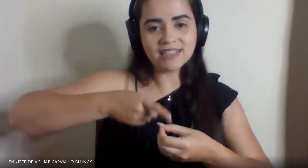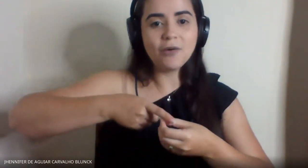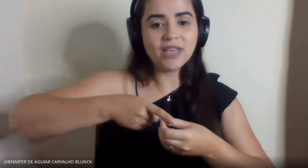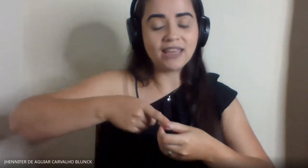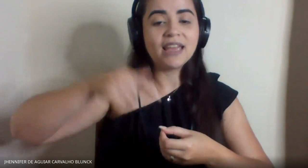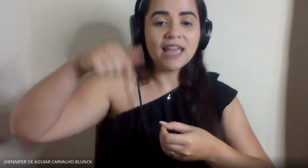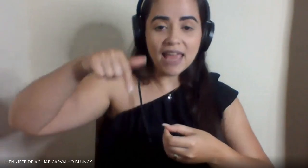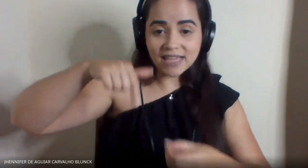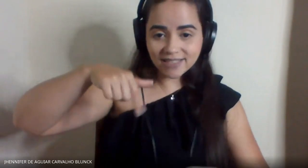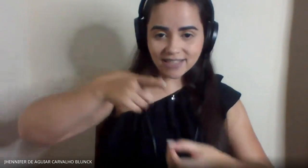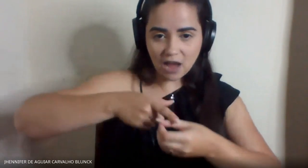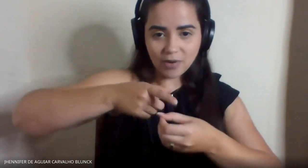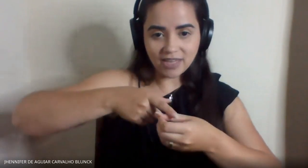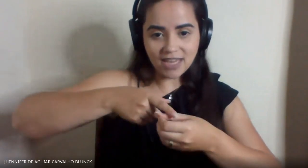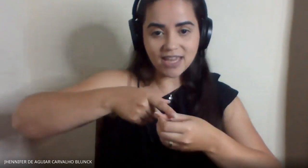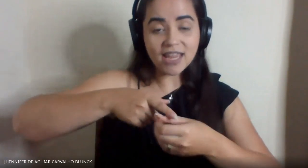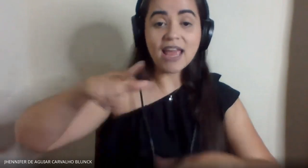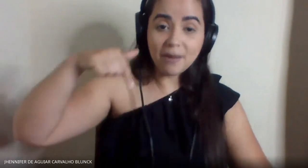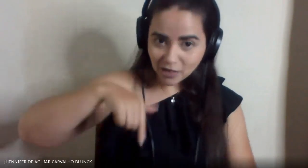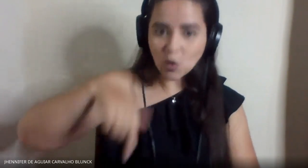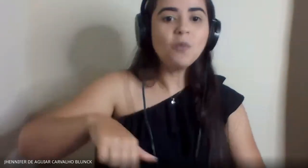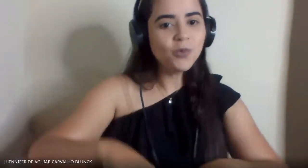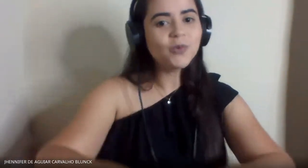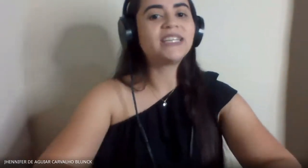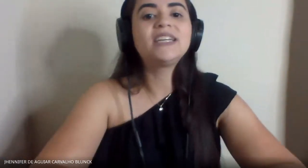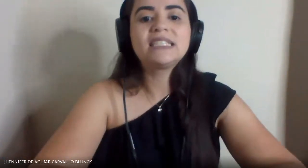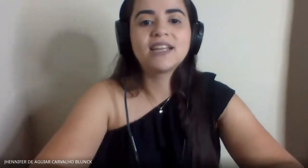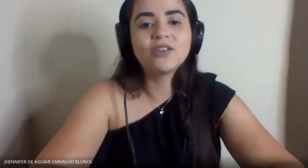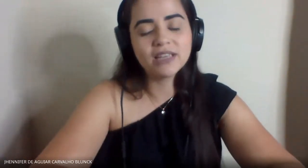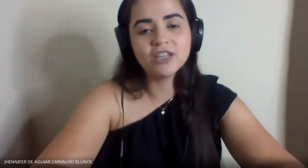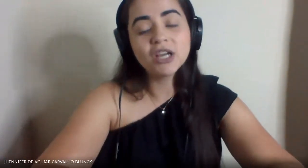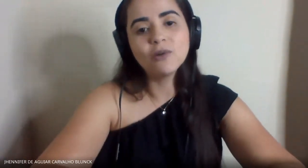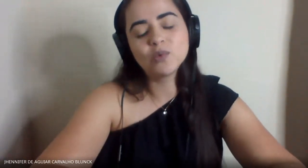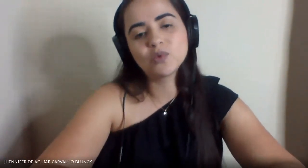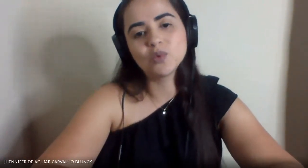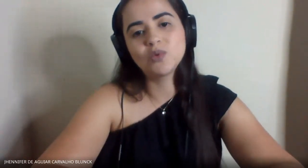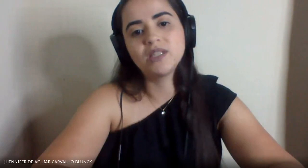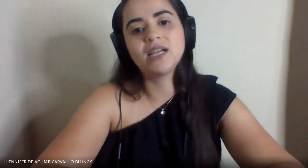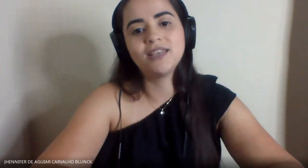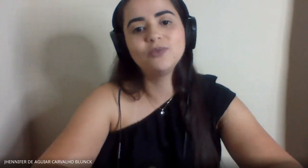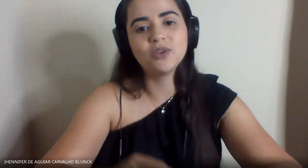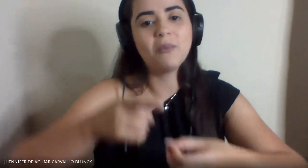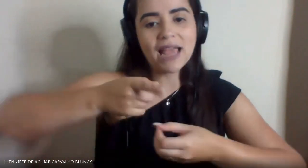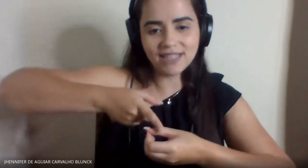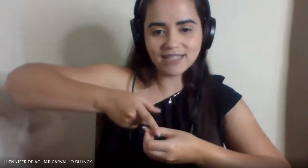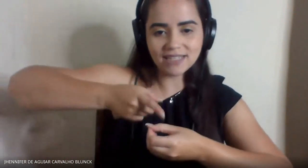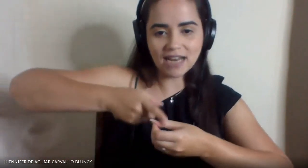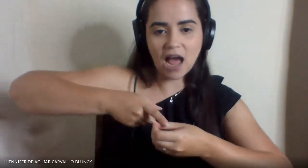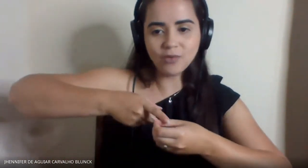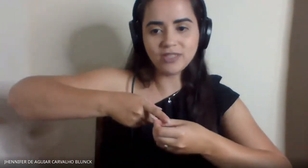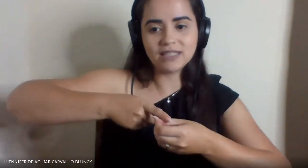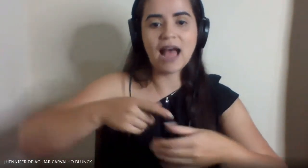esse sinal aqui. Esse sinal aqui, ele é mais comum aqui na nossa região. Os surdos daqui usam mais